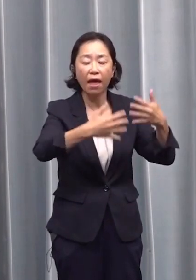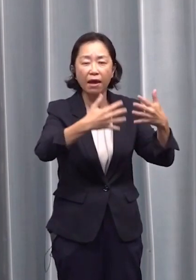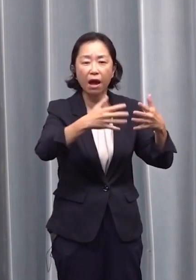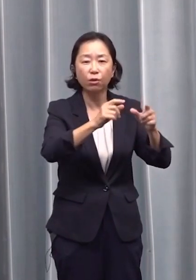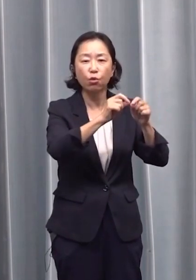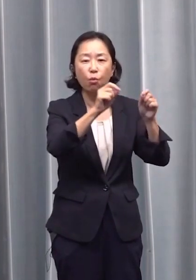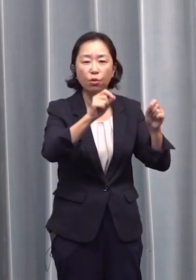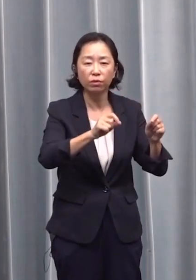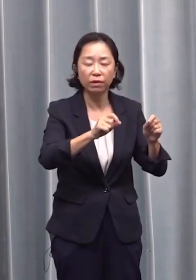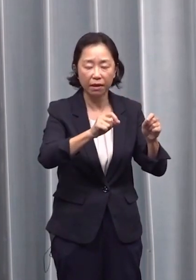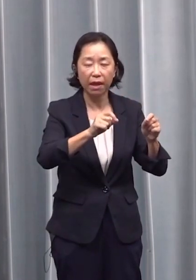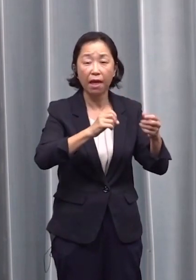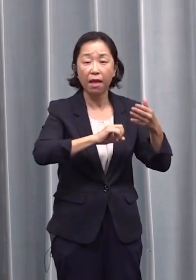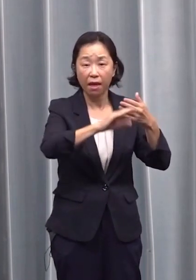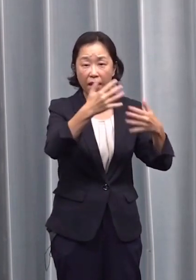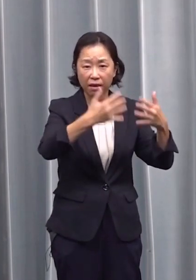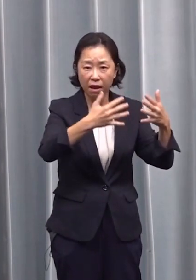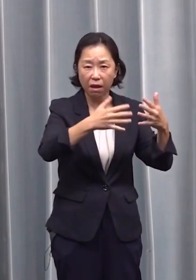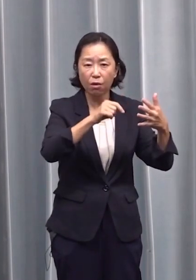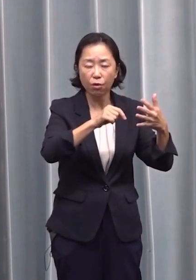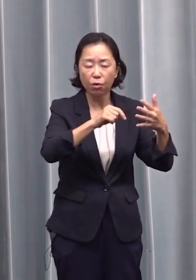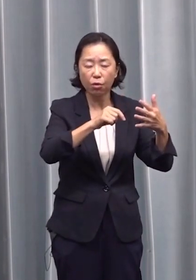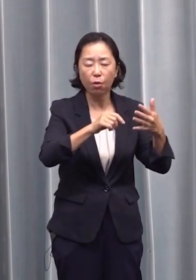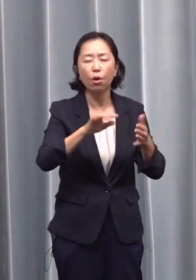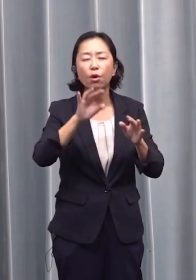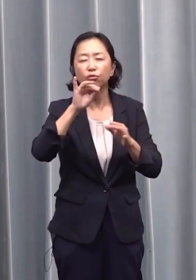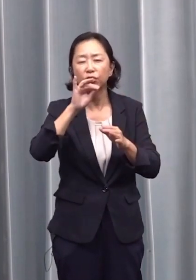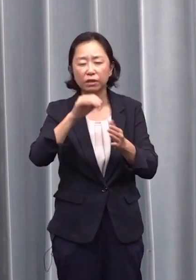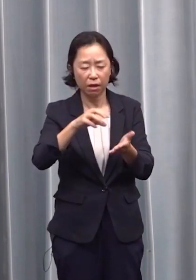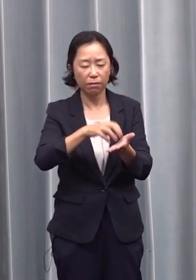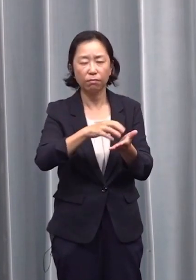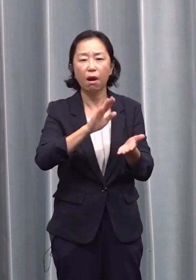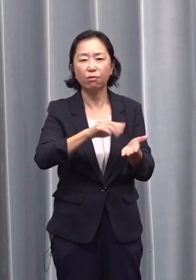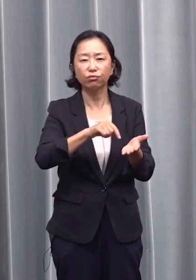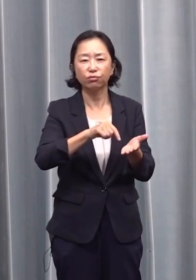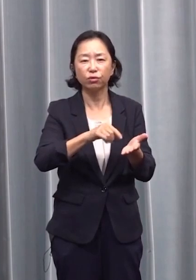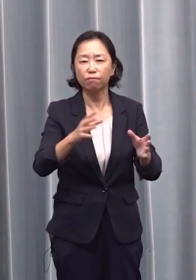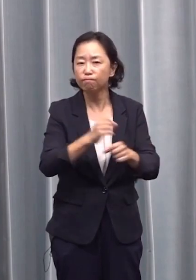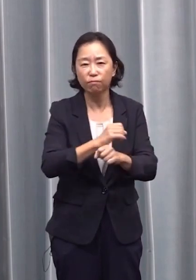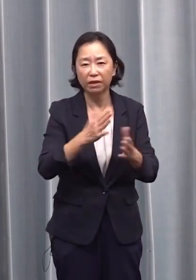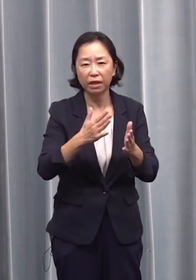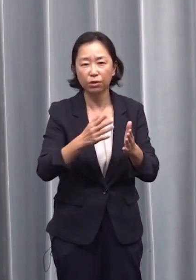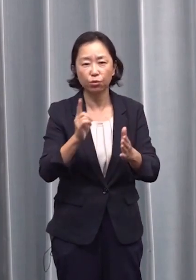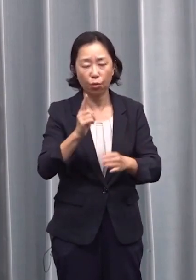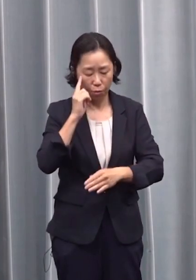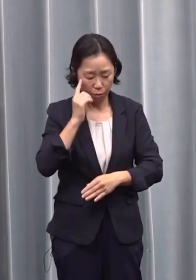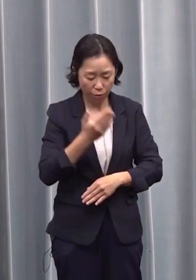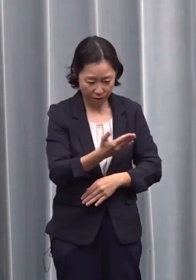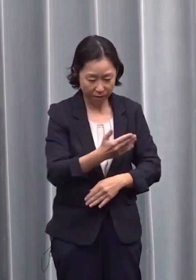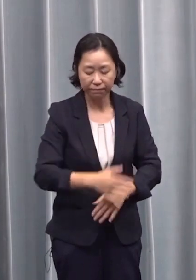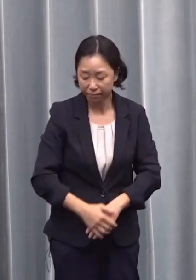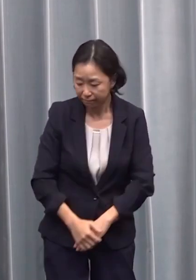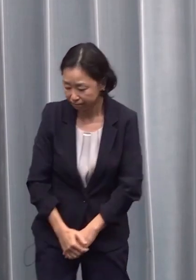そのまままだ上げている。これ法務省としてどういうことを考えてこのようなことをしているのかお答えいただけますか。